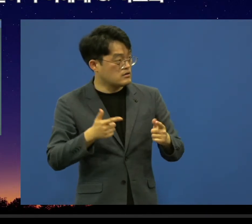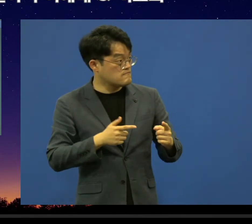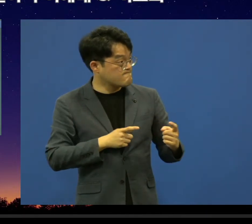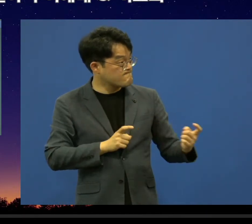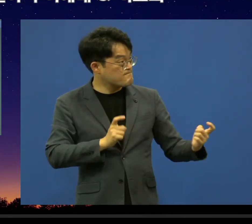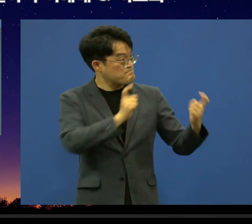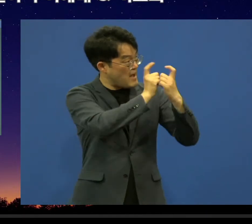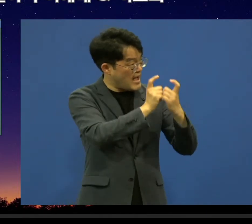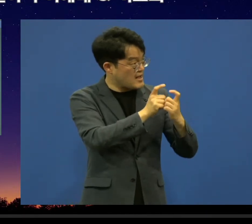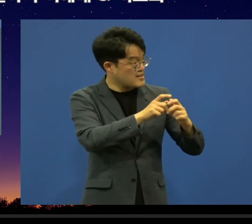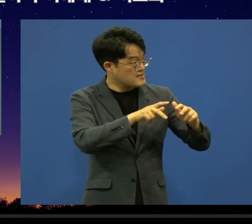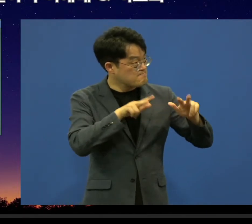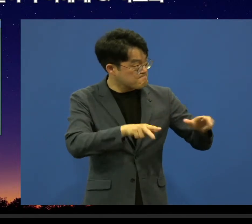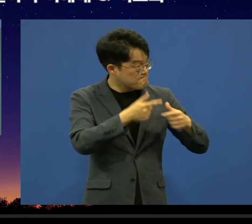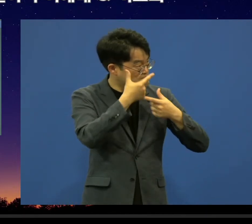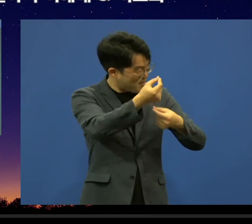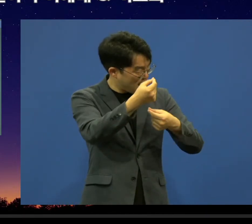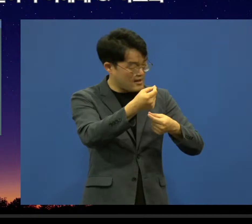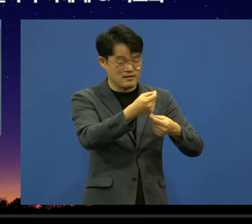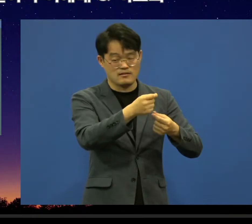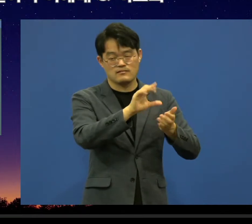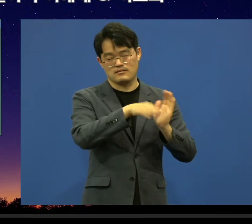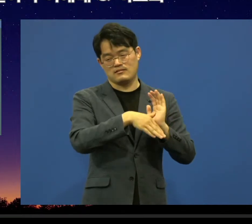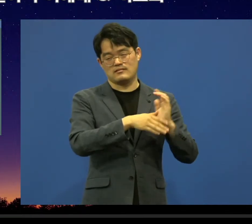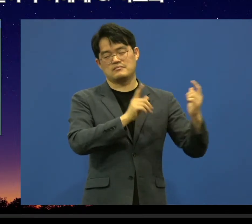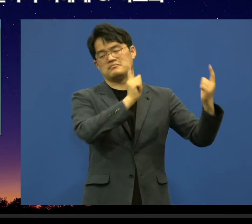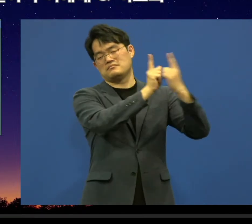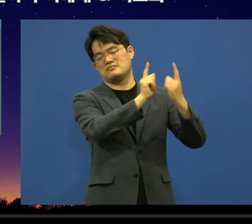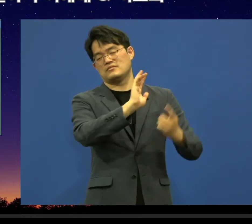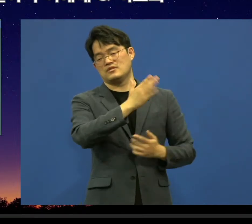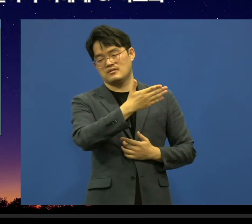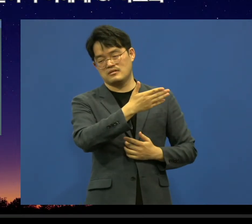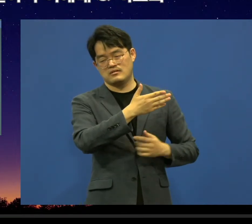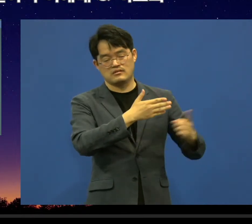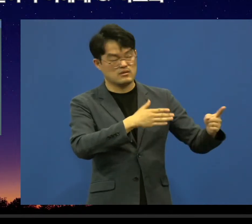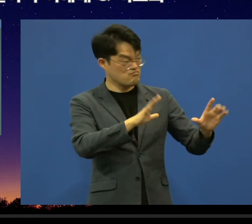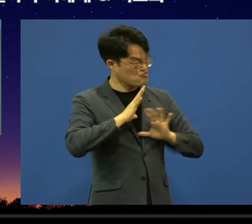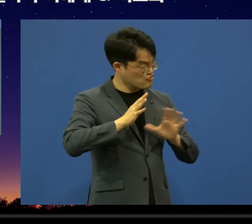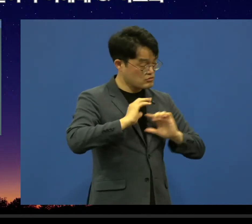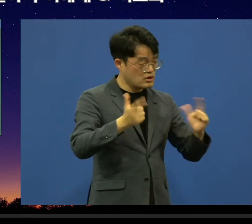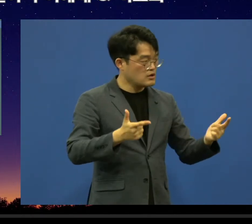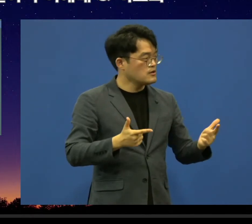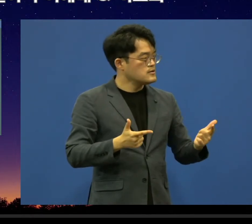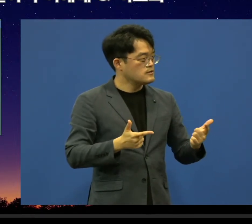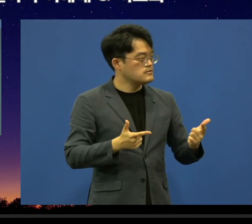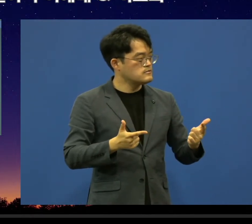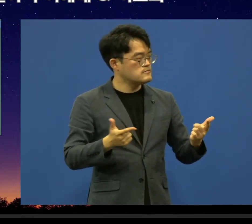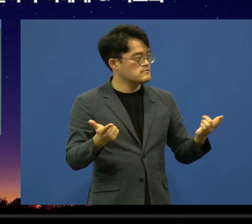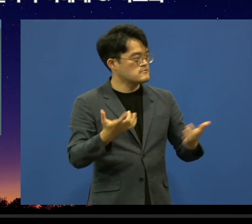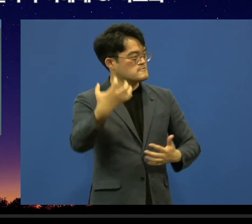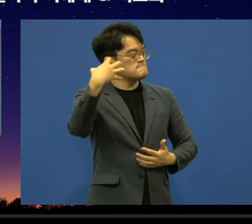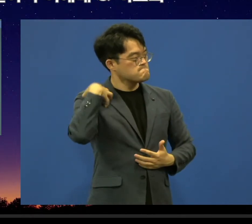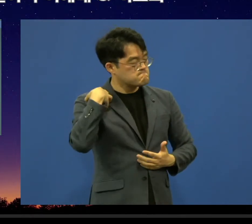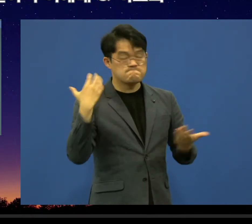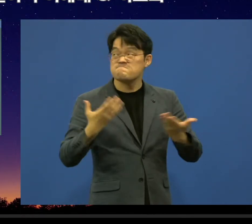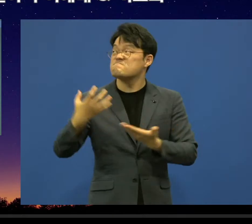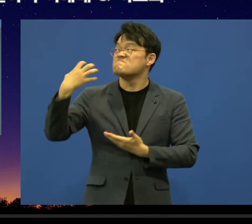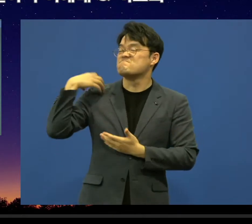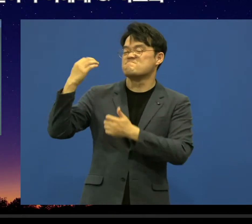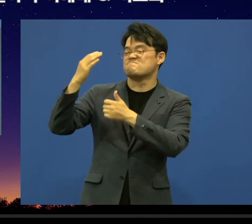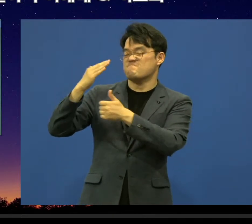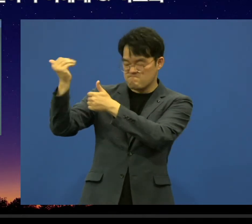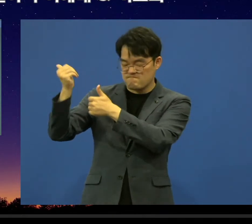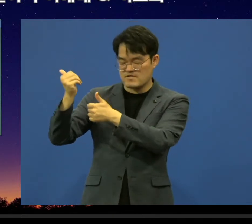소리예요. 위협이 아닌 소명으로 들렸기 때문입니다. 골리앗의 외침은 다윗 내면의